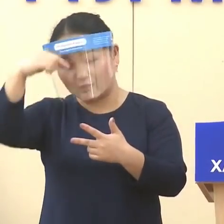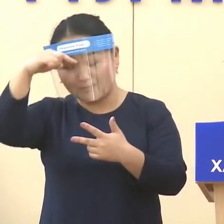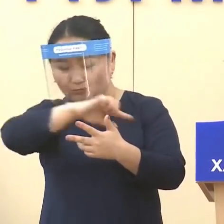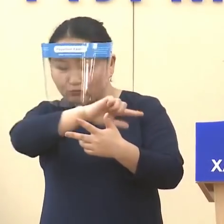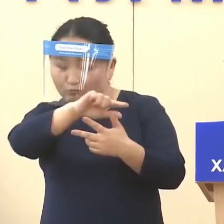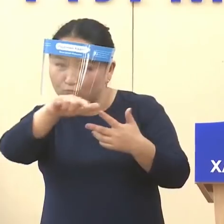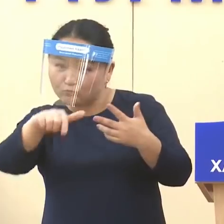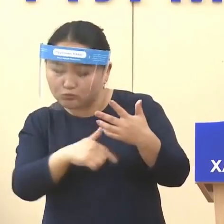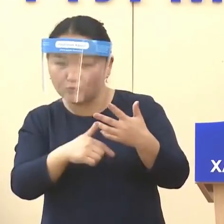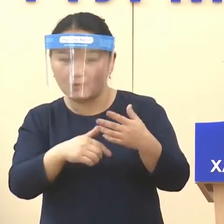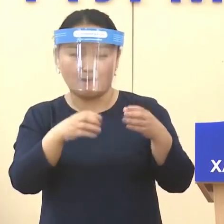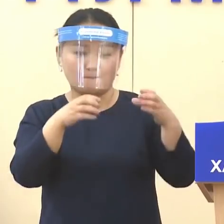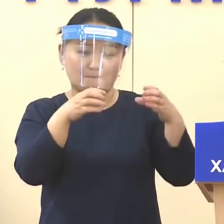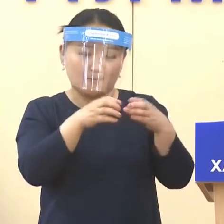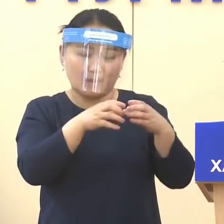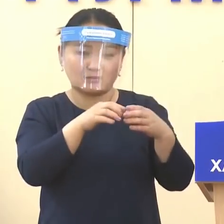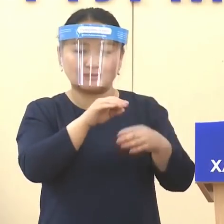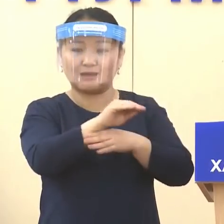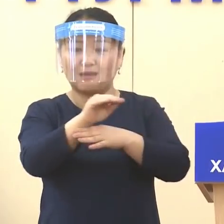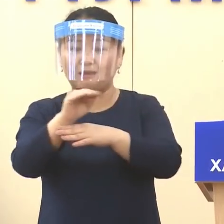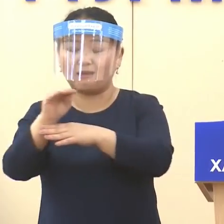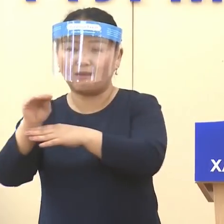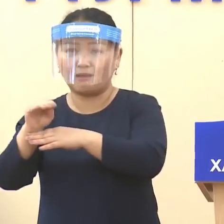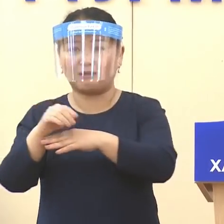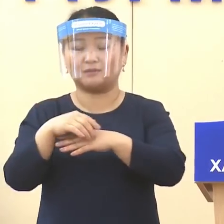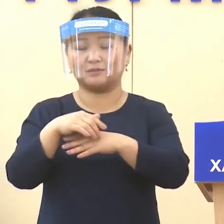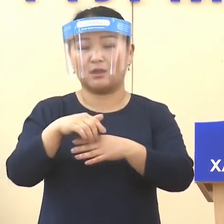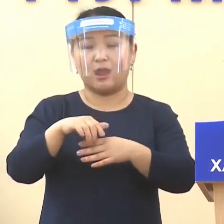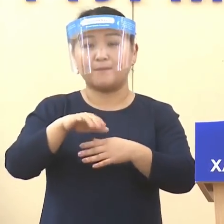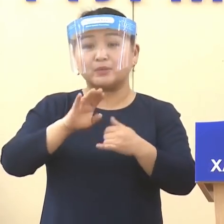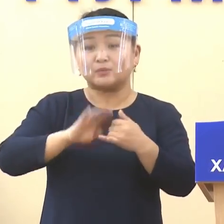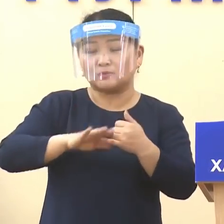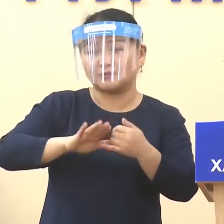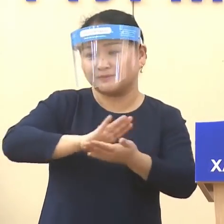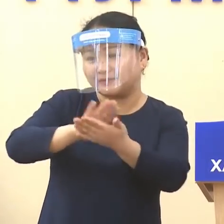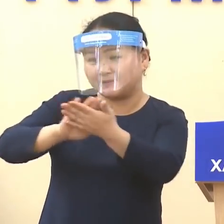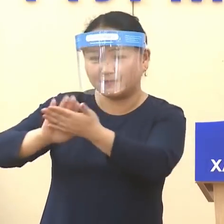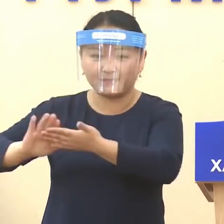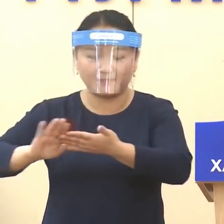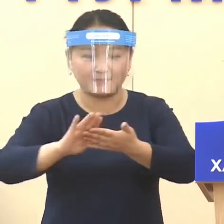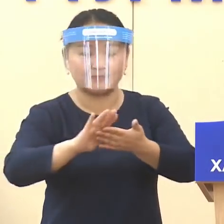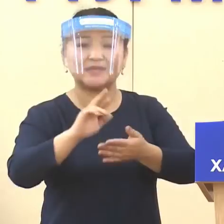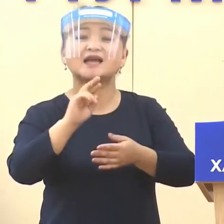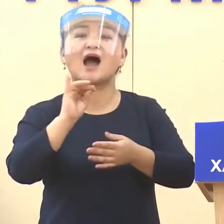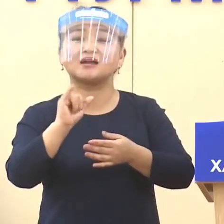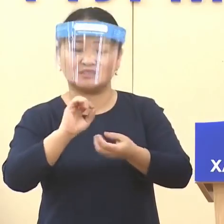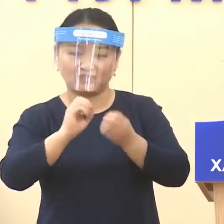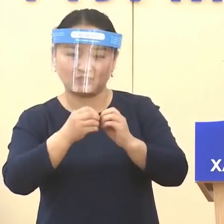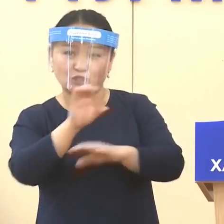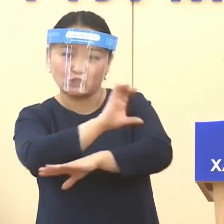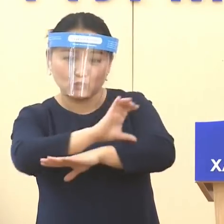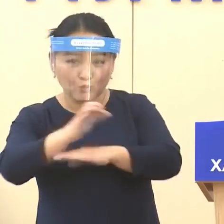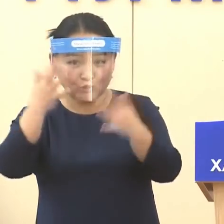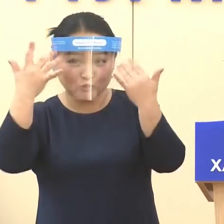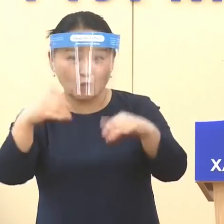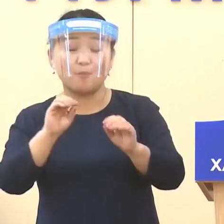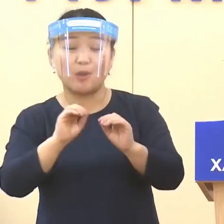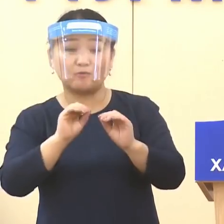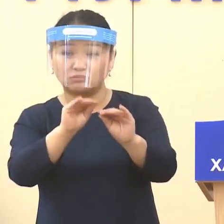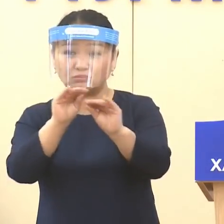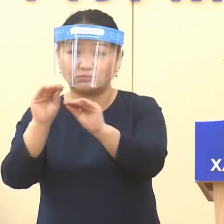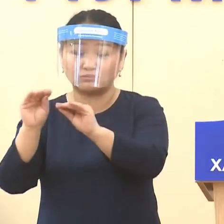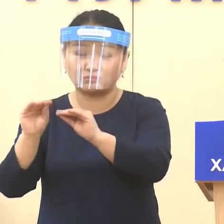халдвар хамгааллын багийнханд за COVID-19-ийн халдварын үед эцсийн халд голомтын эцсийн халдвар үед хэрхэн хийх талаар сургалт зохион байгуулж